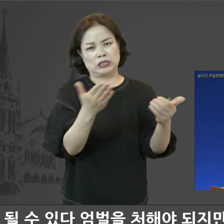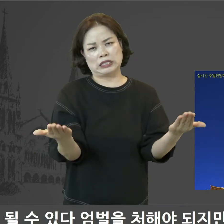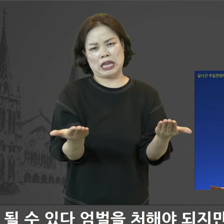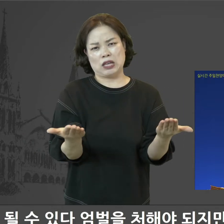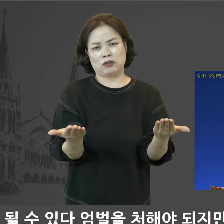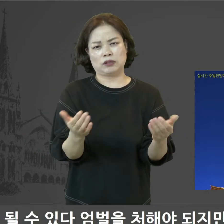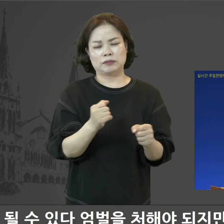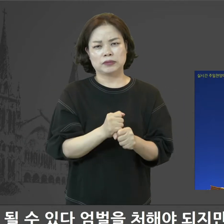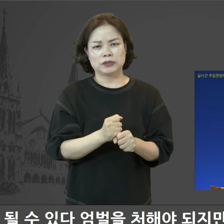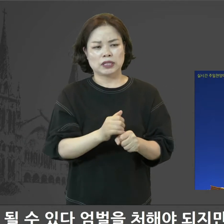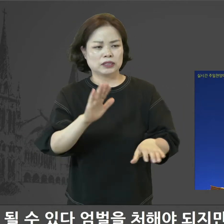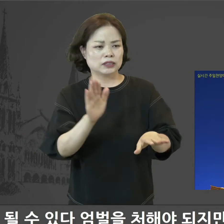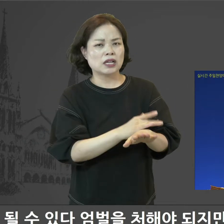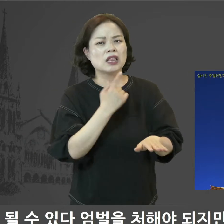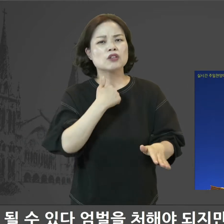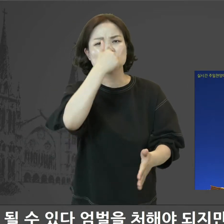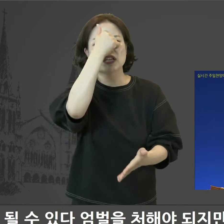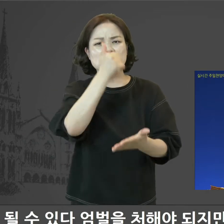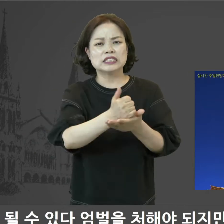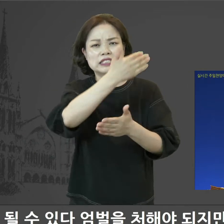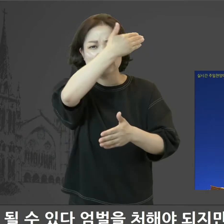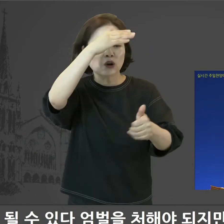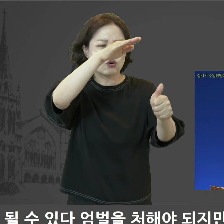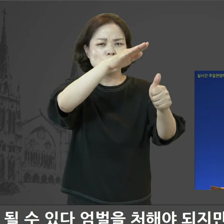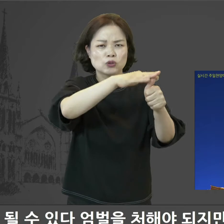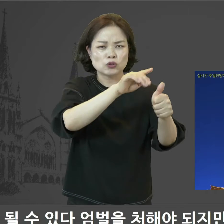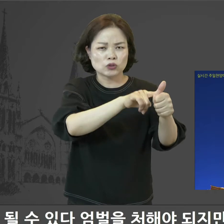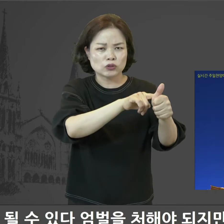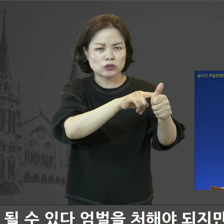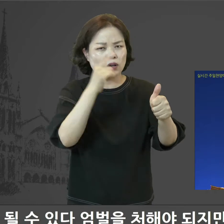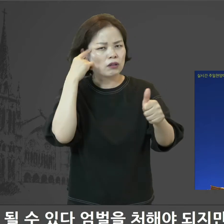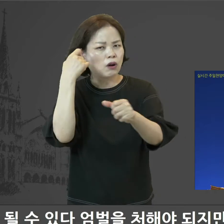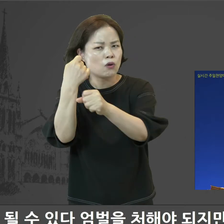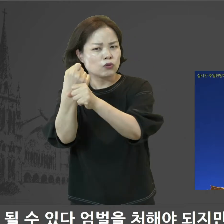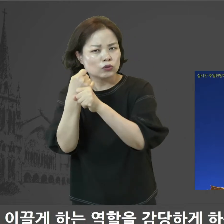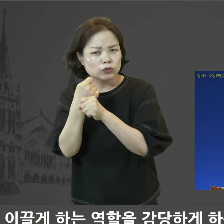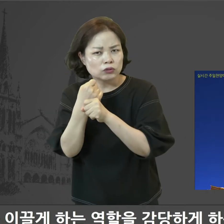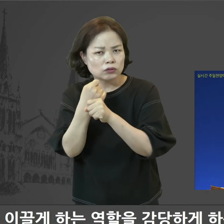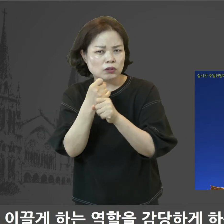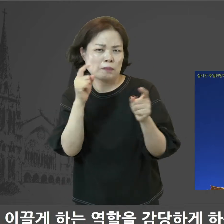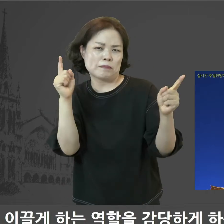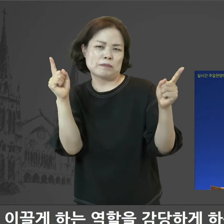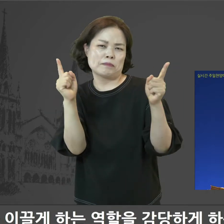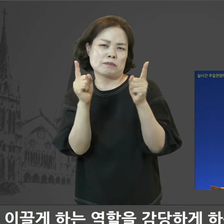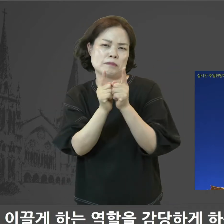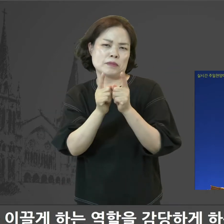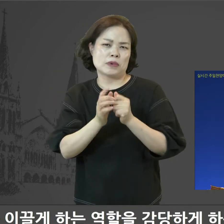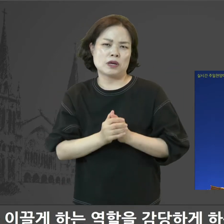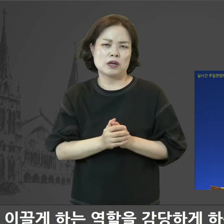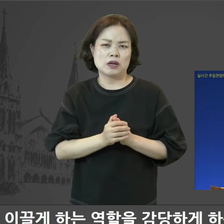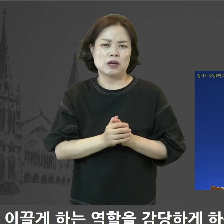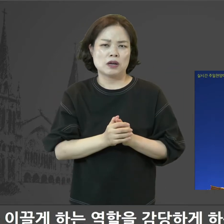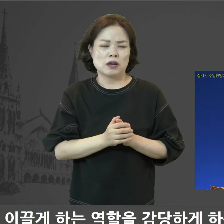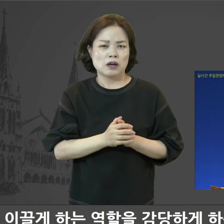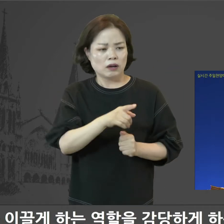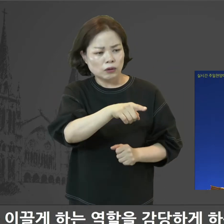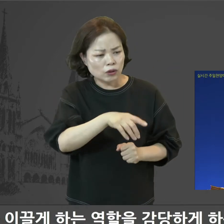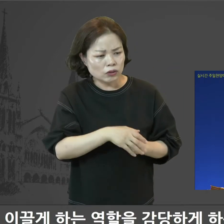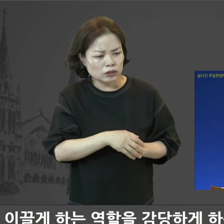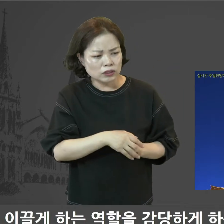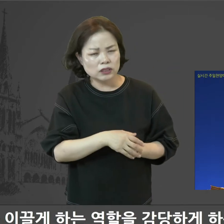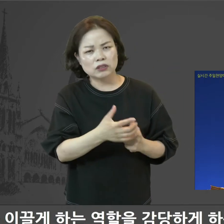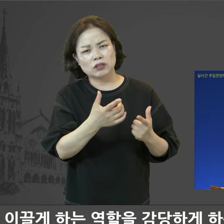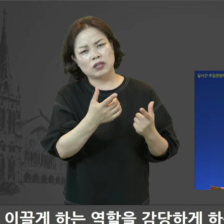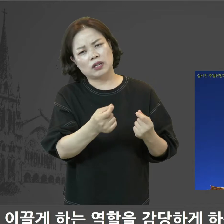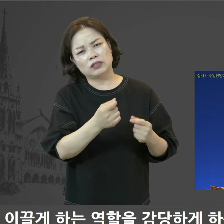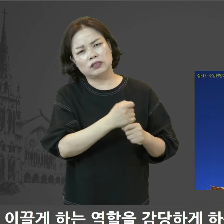하면서 이 비행 청소년에 대한 연구도 많이 해봤고 만남도 많이 해봤었는데 미처 그때는